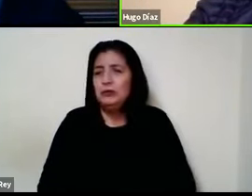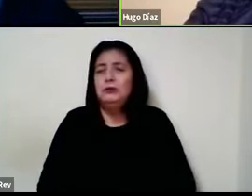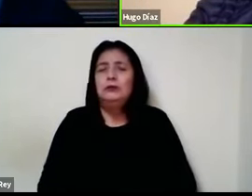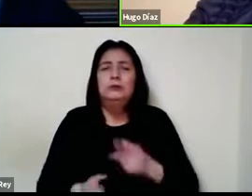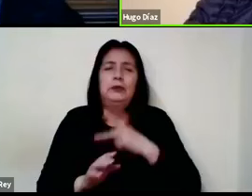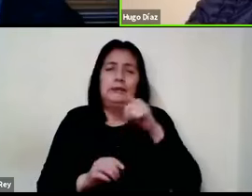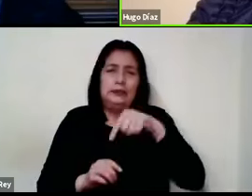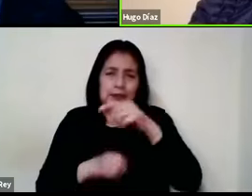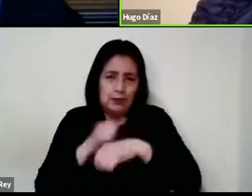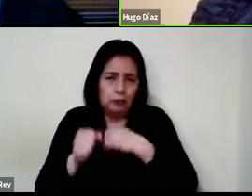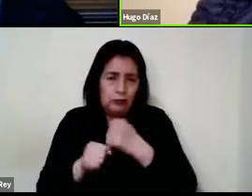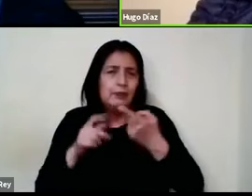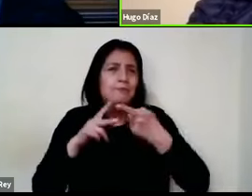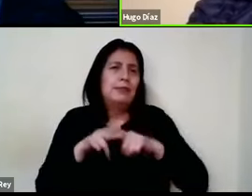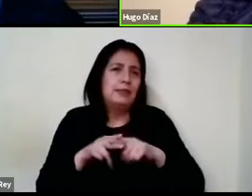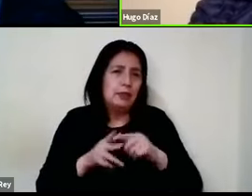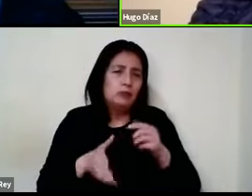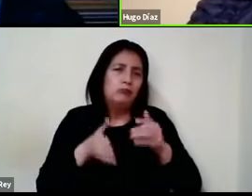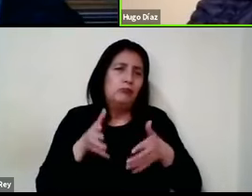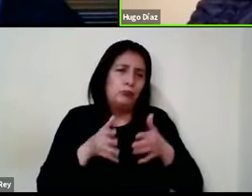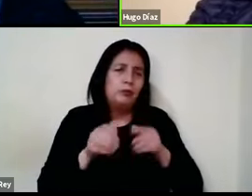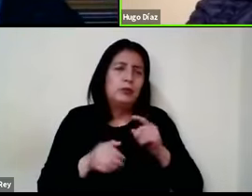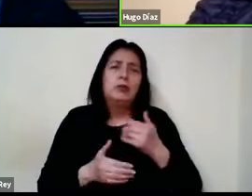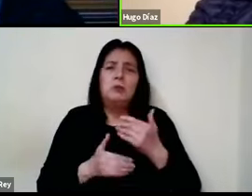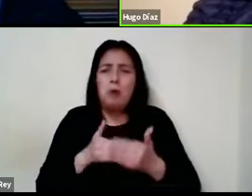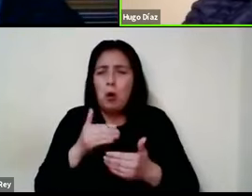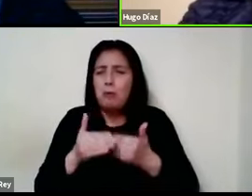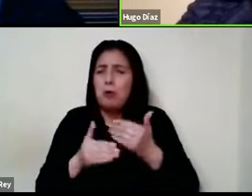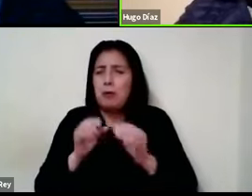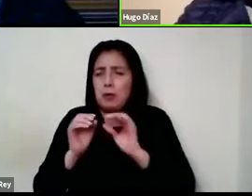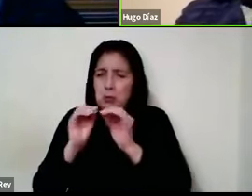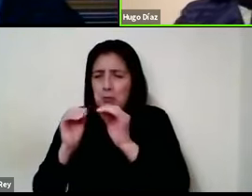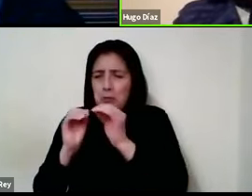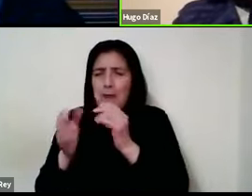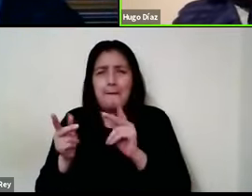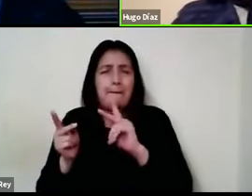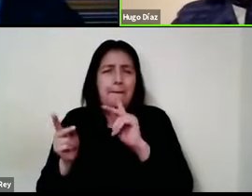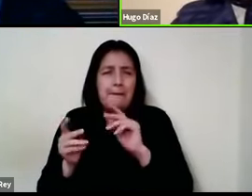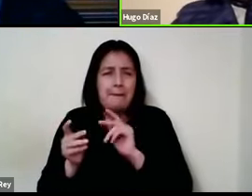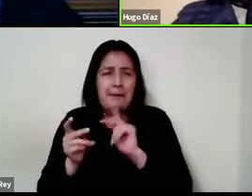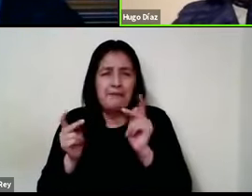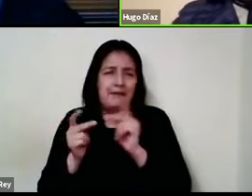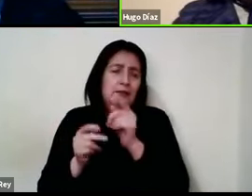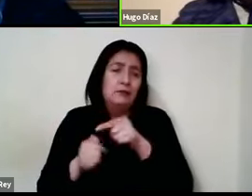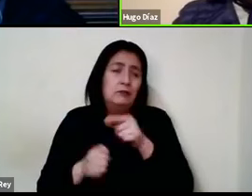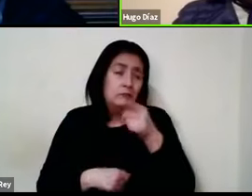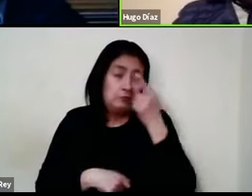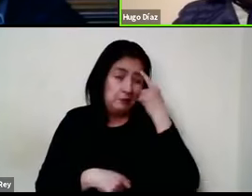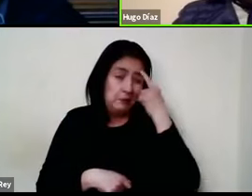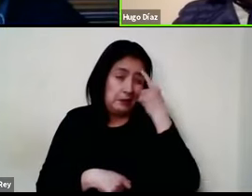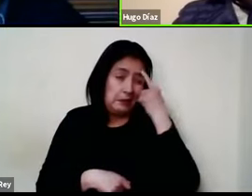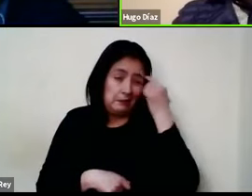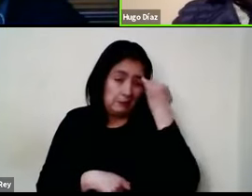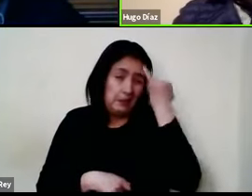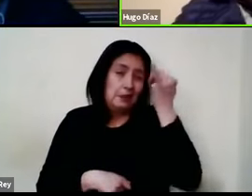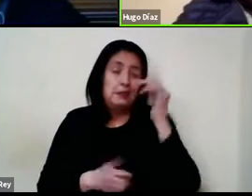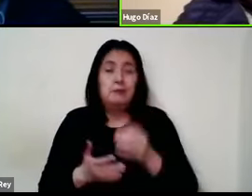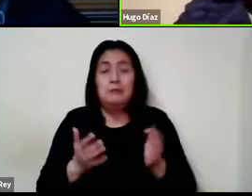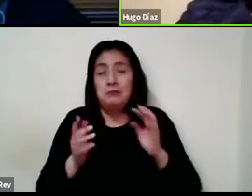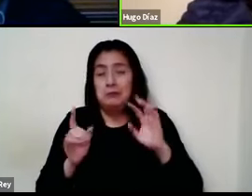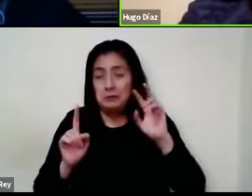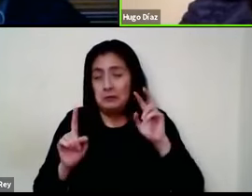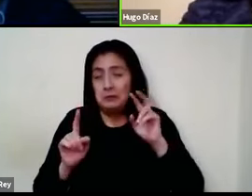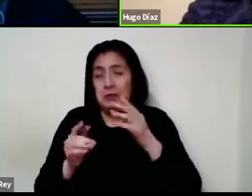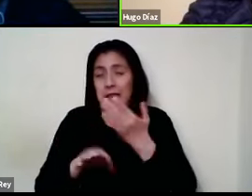este año, que poco a poco lo has ido perfeccionando, pero me imagino que tienes todavía unas perspectivas